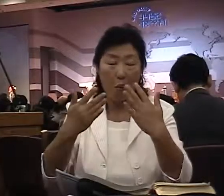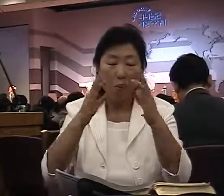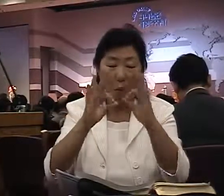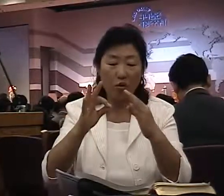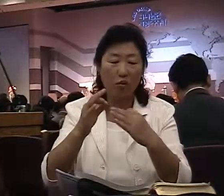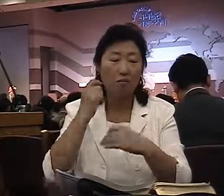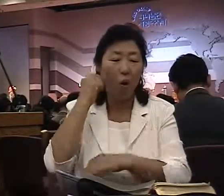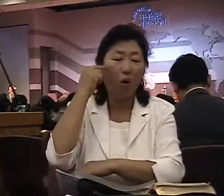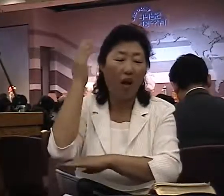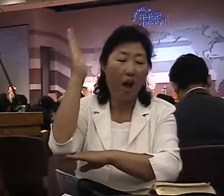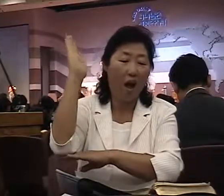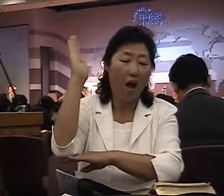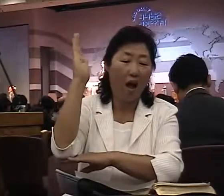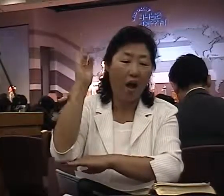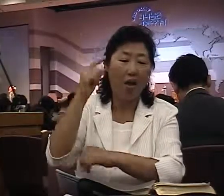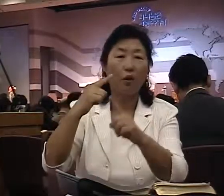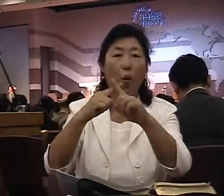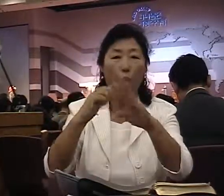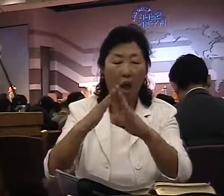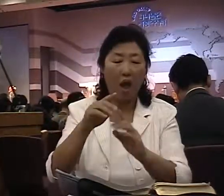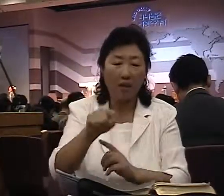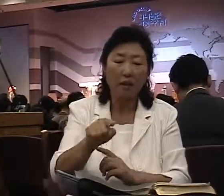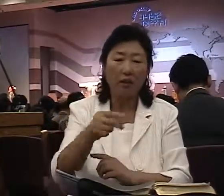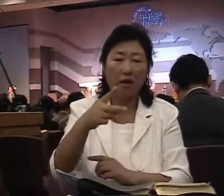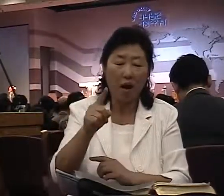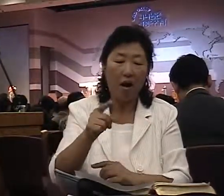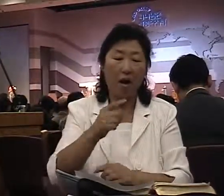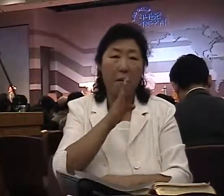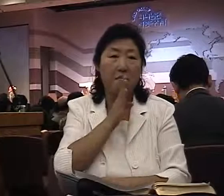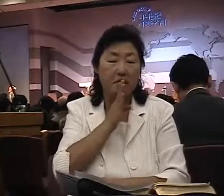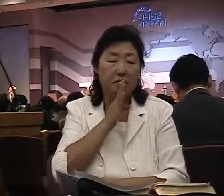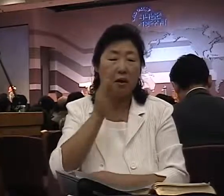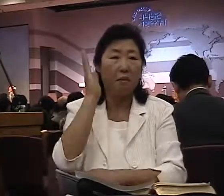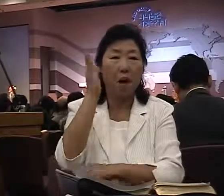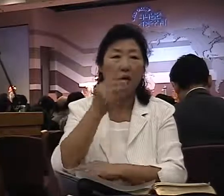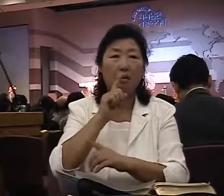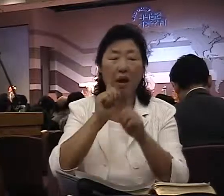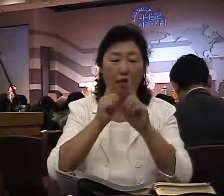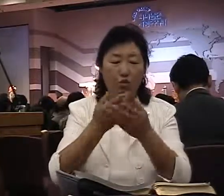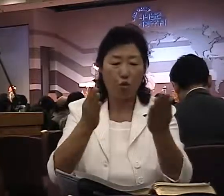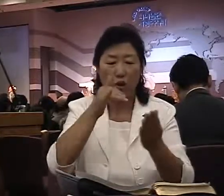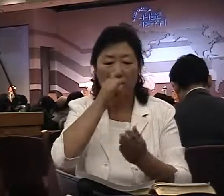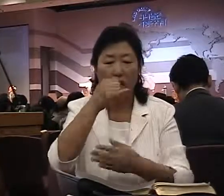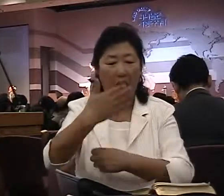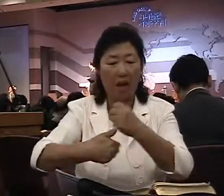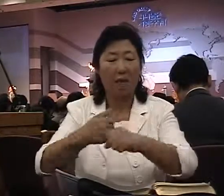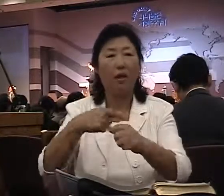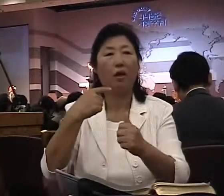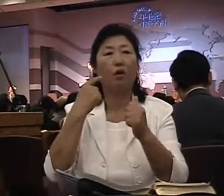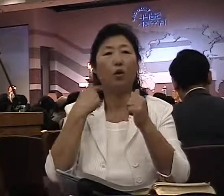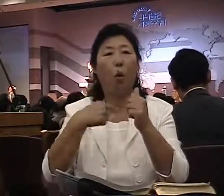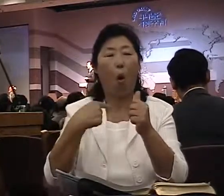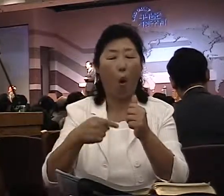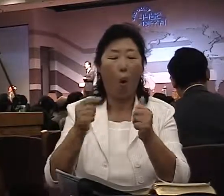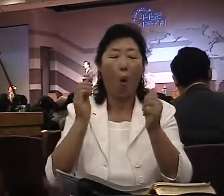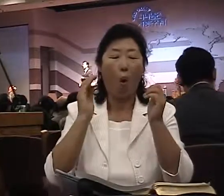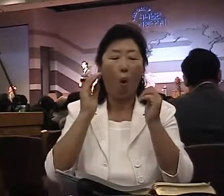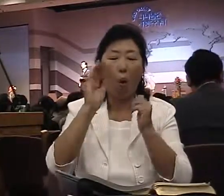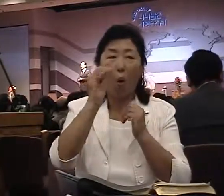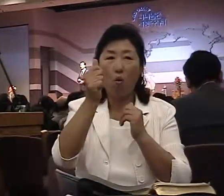이것이다, 교회는 이것이다 하고 반드시 말씀해 주시고 있는 하나님의 교훈이 됩니다. 오늘은 또한